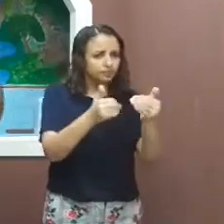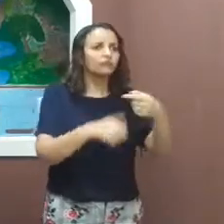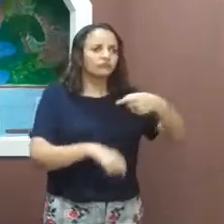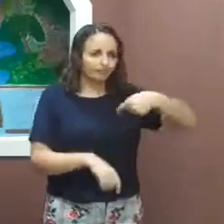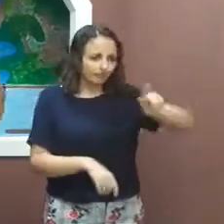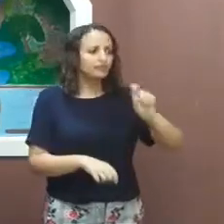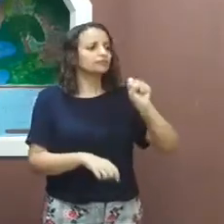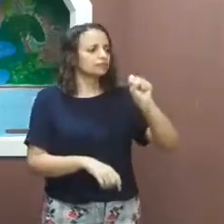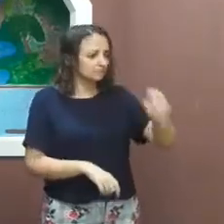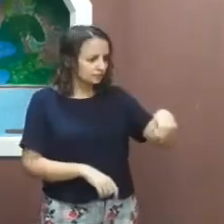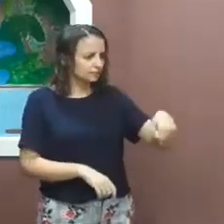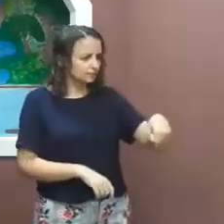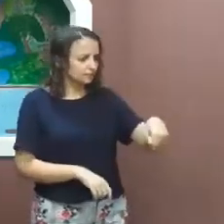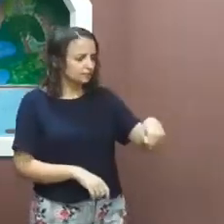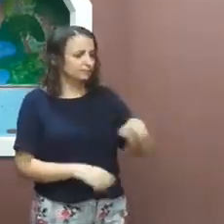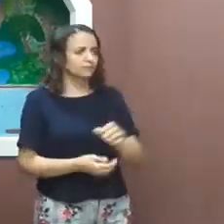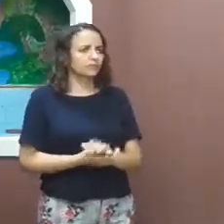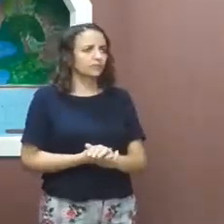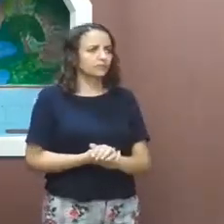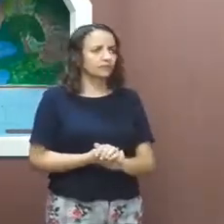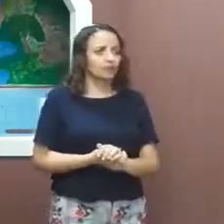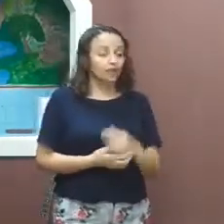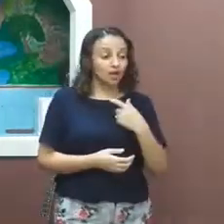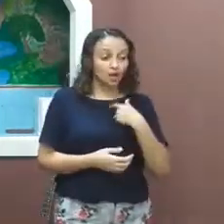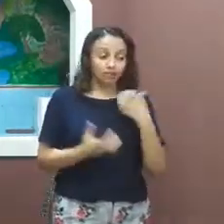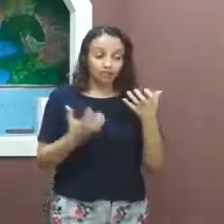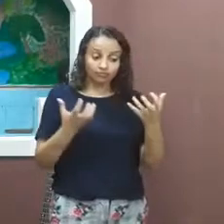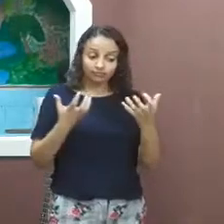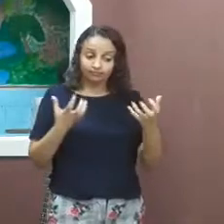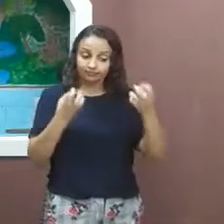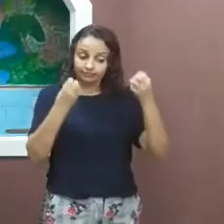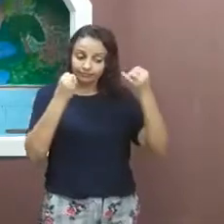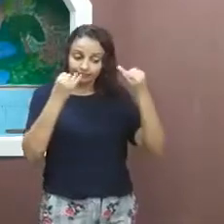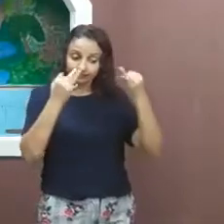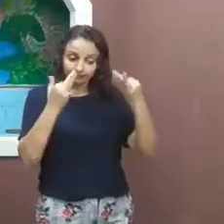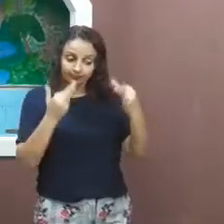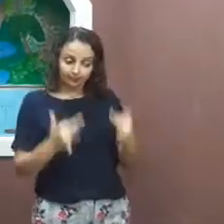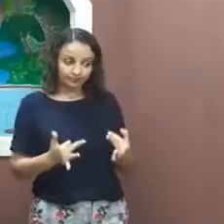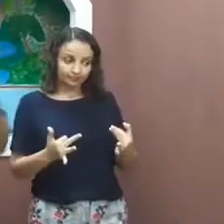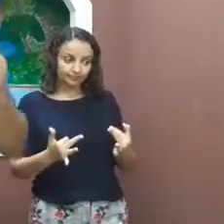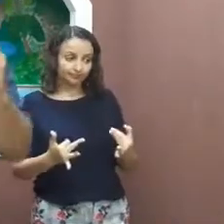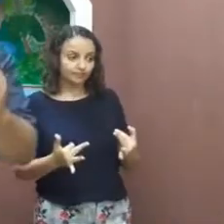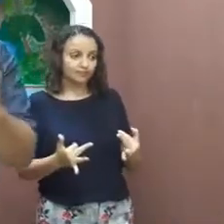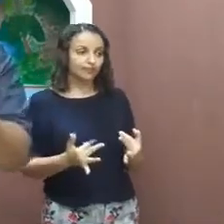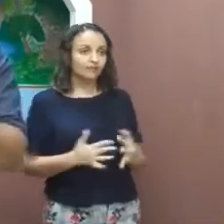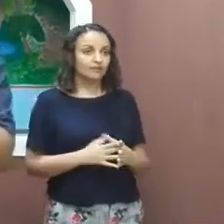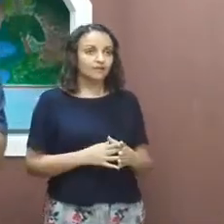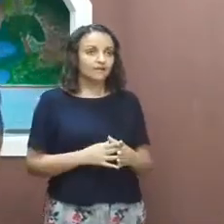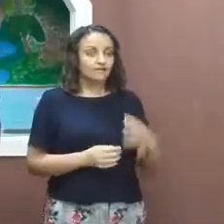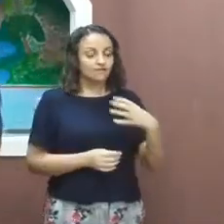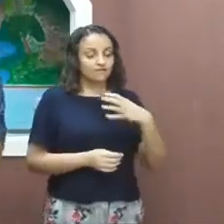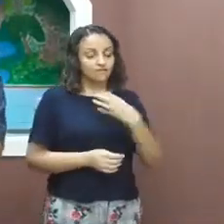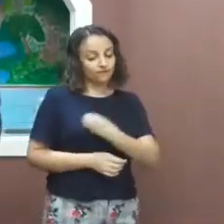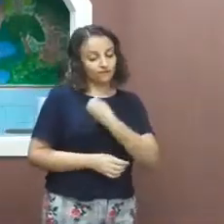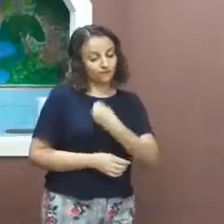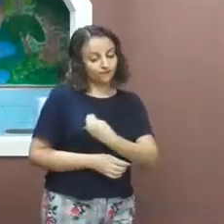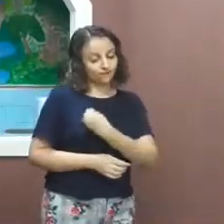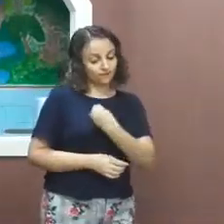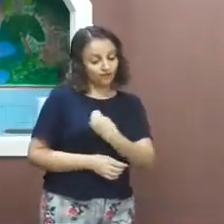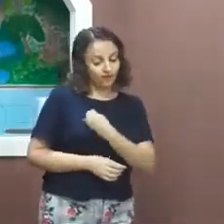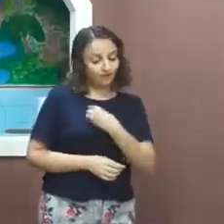atrás, se cuida. Não quero dizer isso, mas eu quero dizer, a palavra de Deus, ela propõe um estilo de vida que